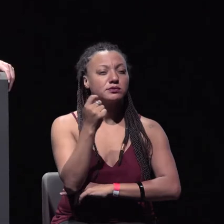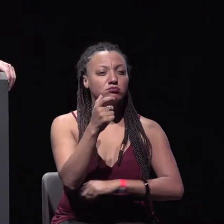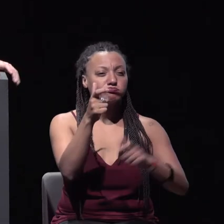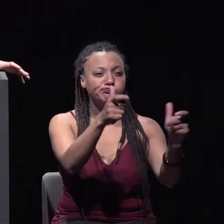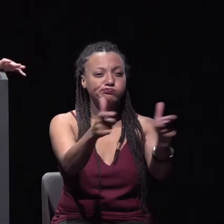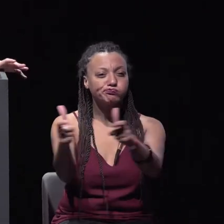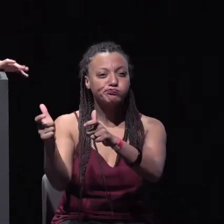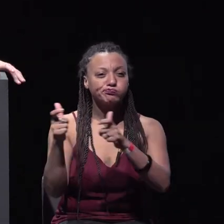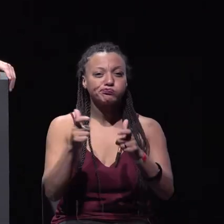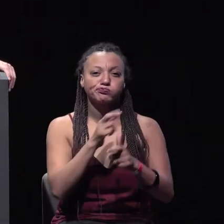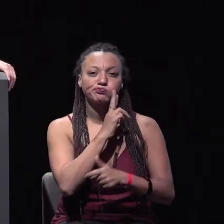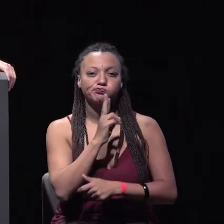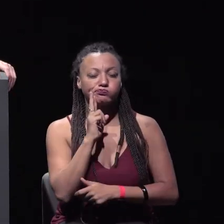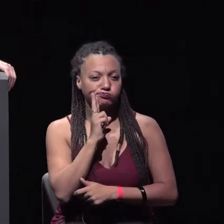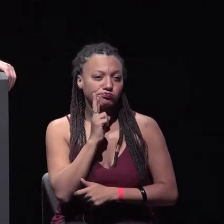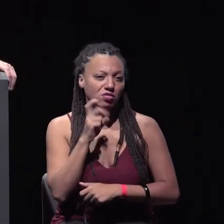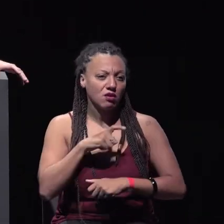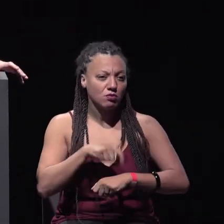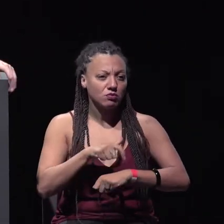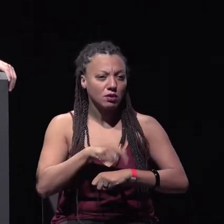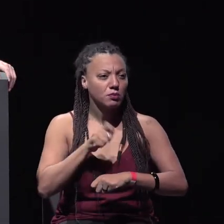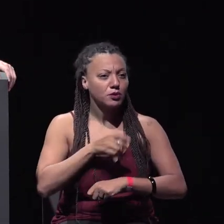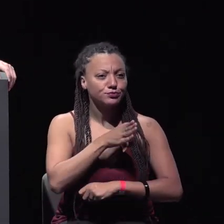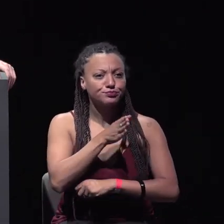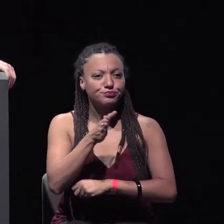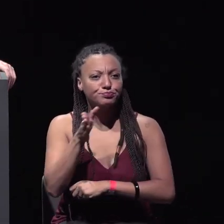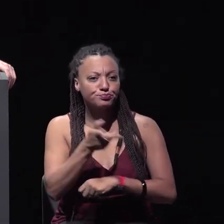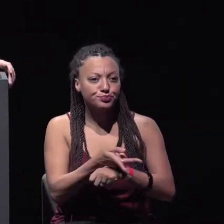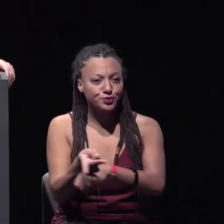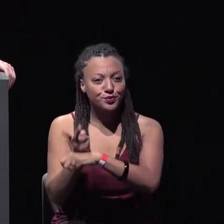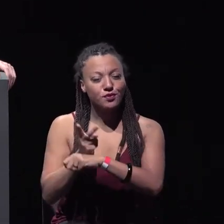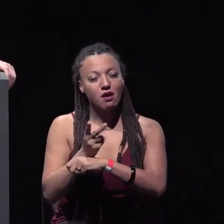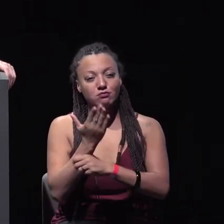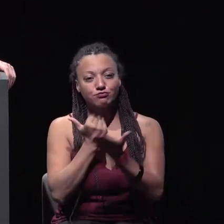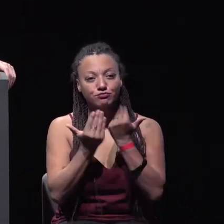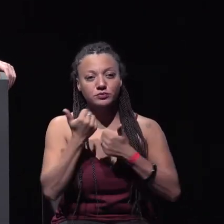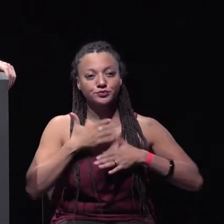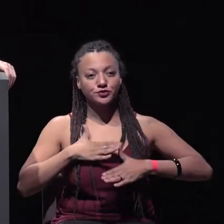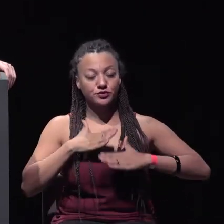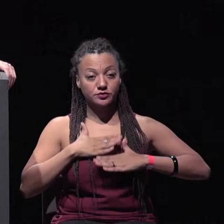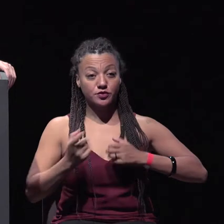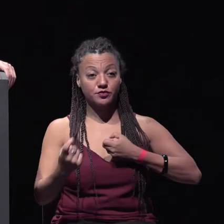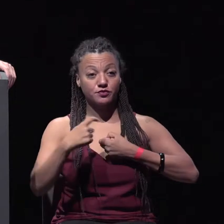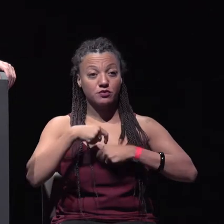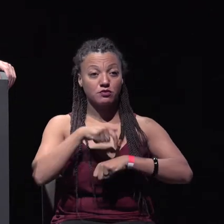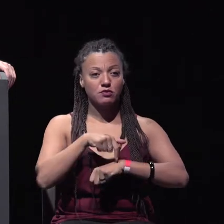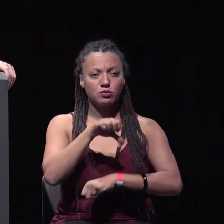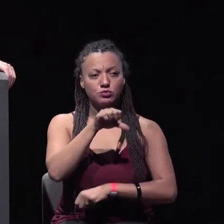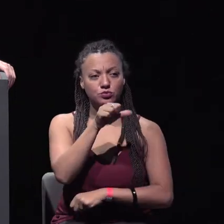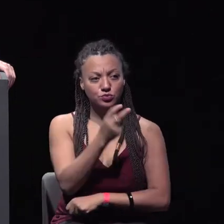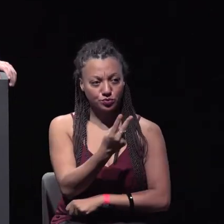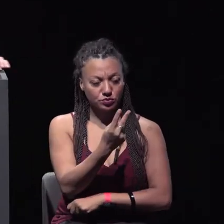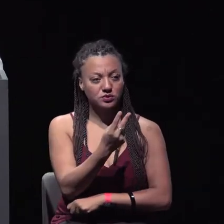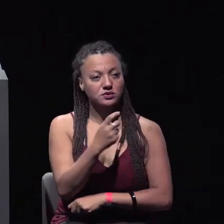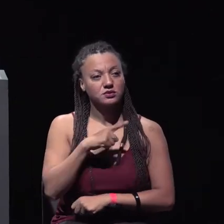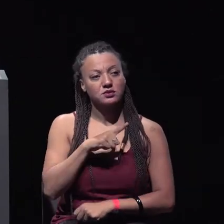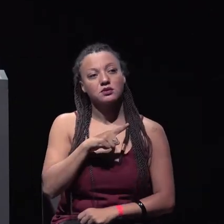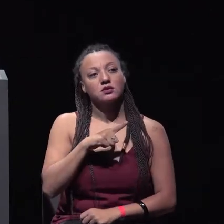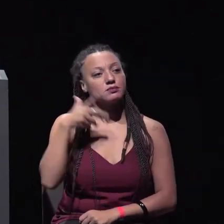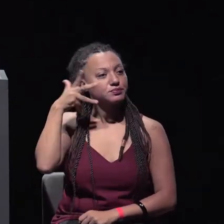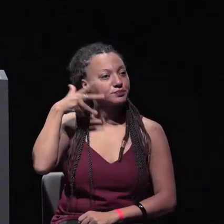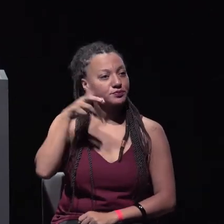almoço então a gente vai ter um tempo razoável pra almoçar e descansar um pouquinho a gente volta das duas da tarde na conferência da renata bittencourt